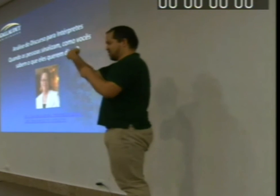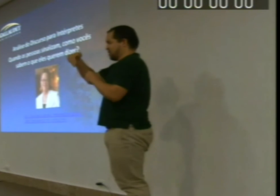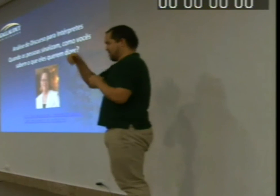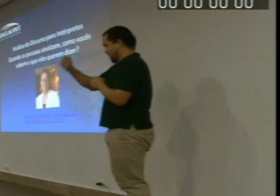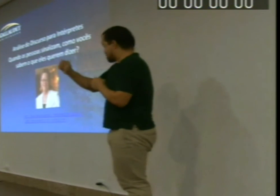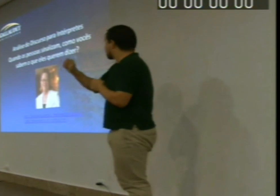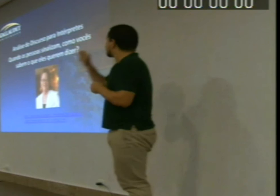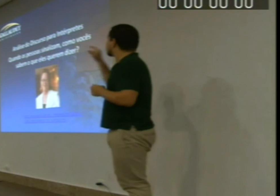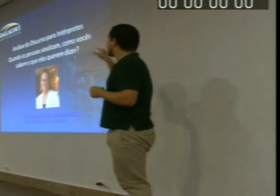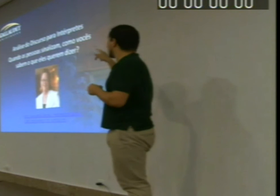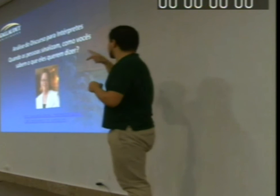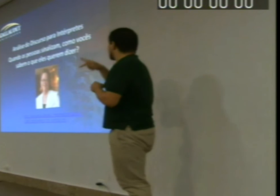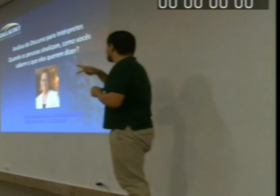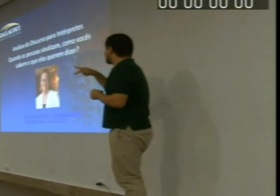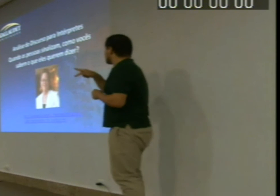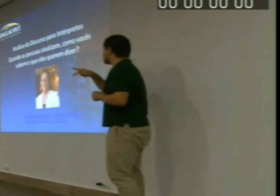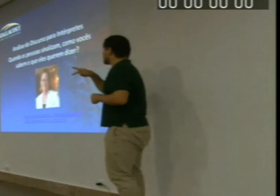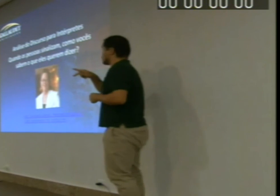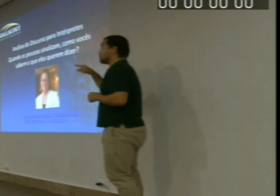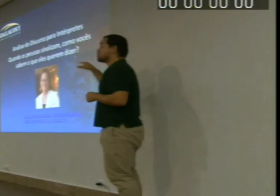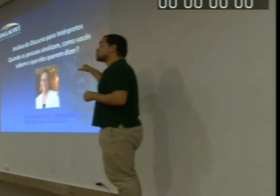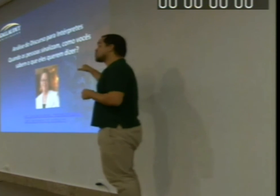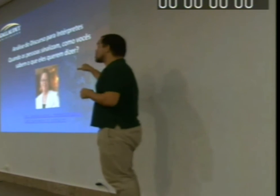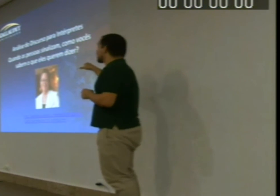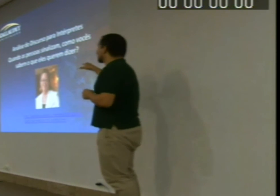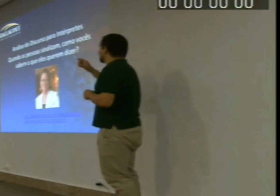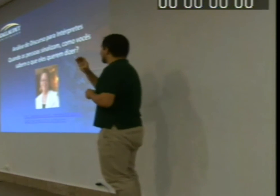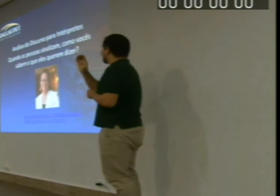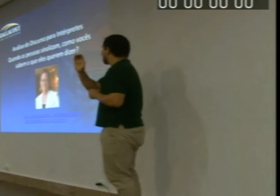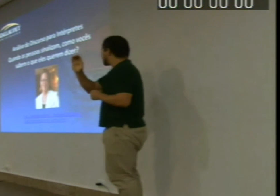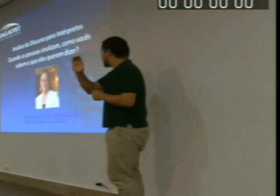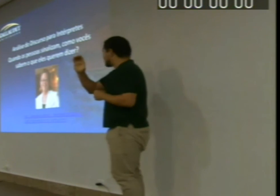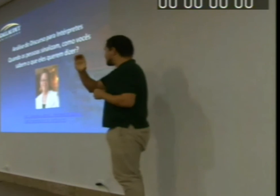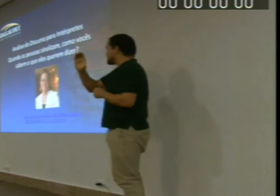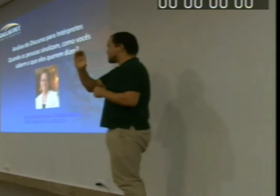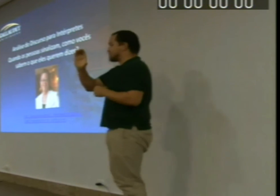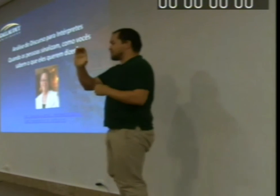dentro do mestrado que foi com a